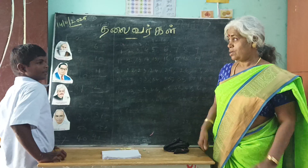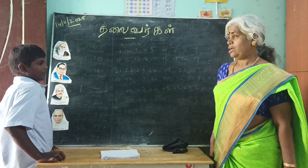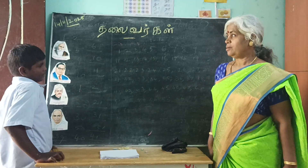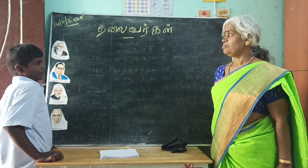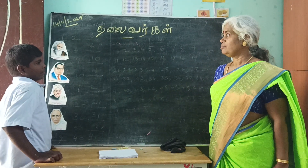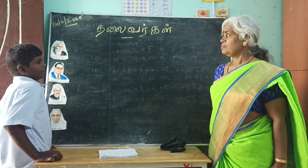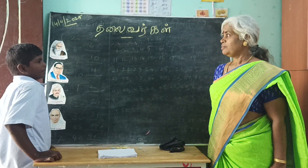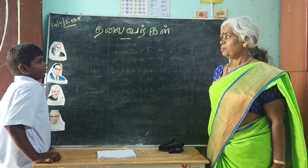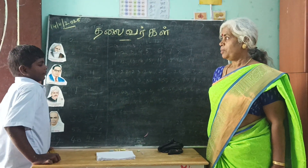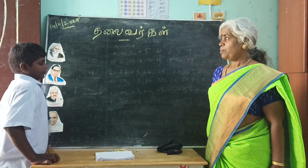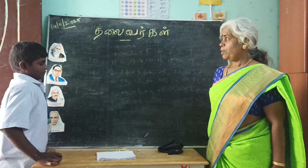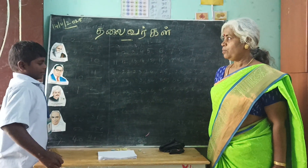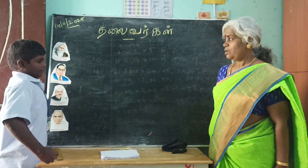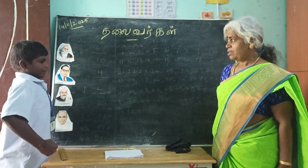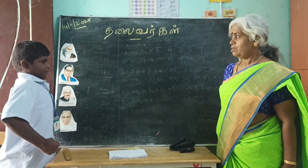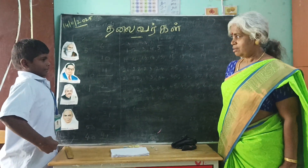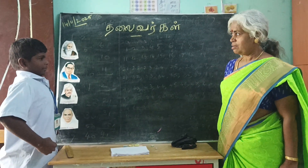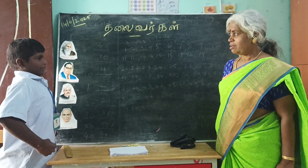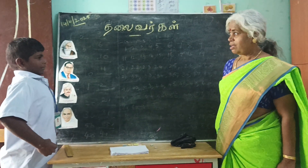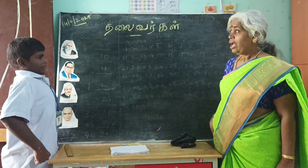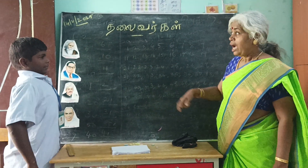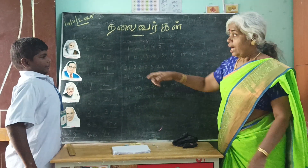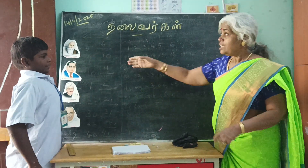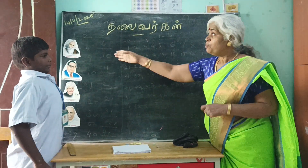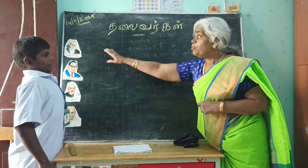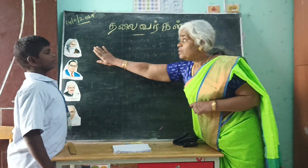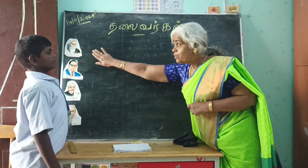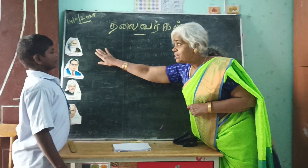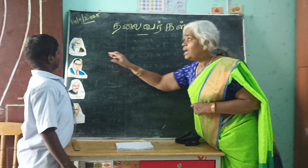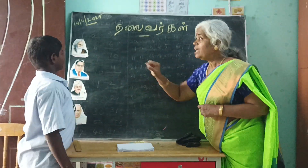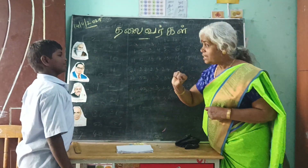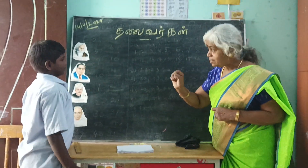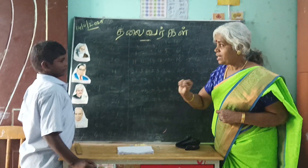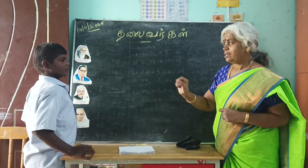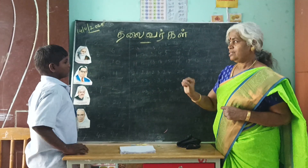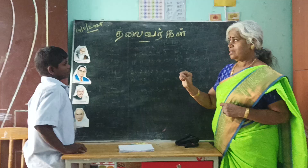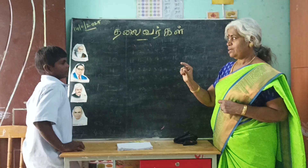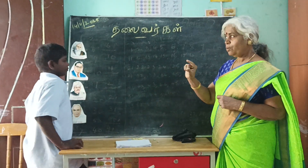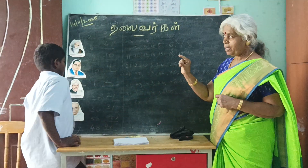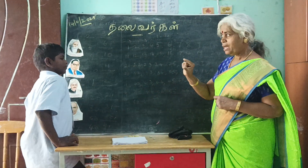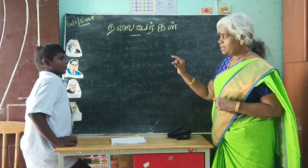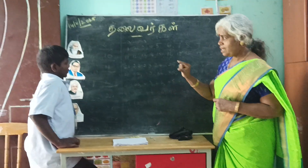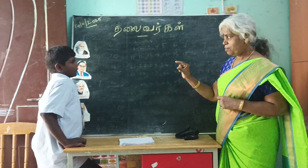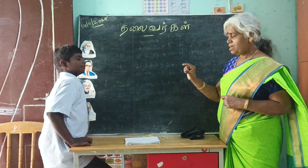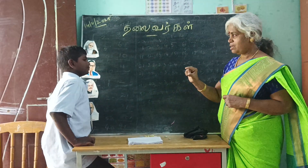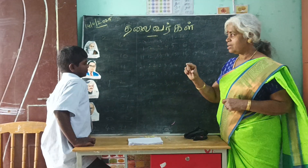பாடுவோம்ல, இப்படியே பாடுவோம்ல. இவர் தான் எழுதினார். இவர் பேர் எழுதலாமா?